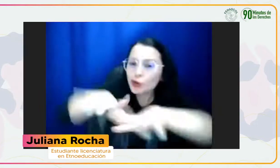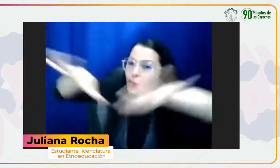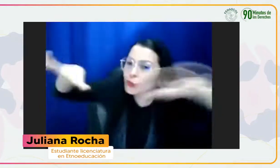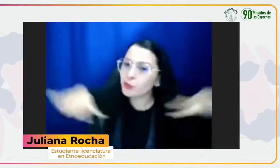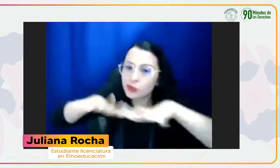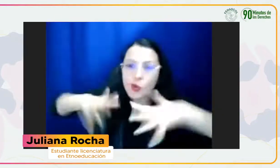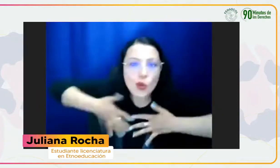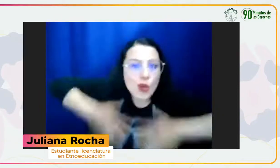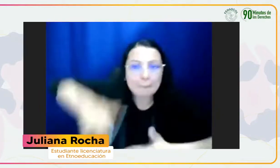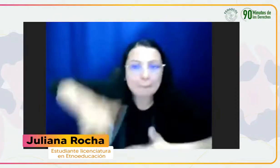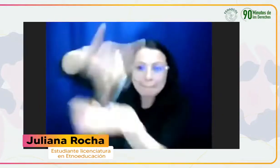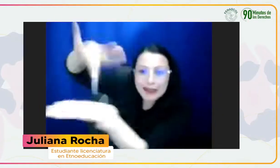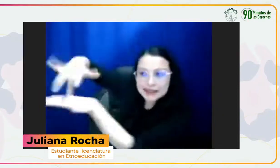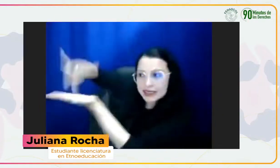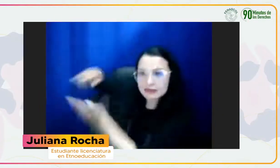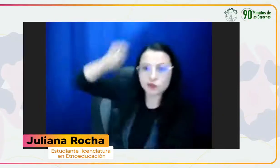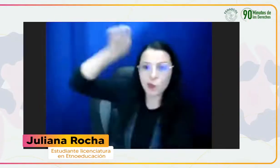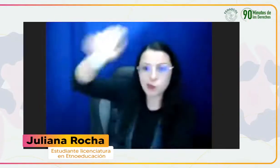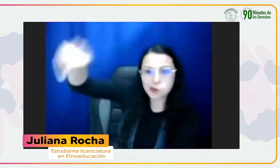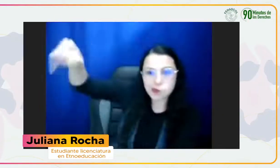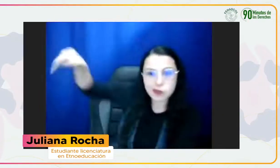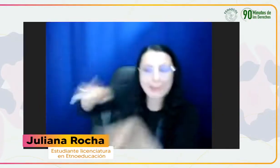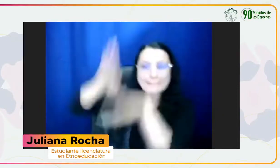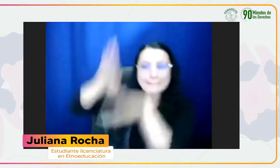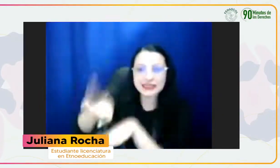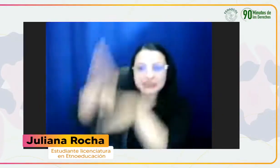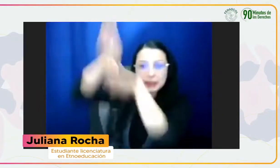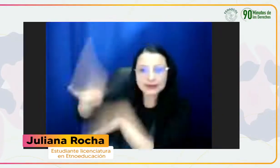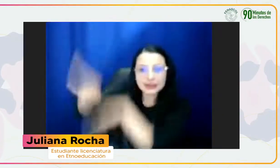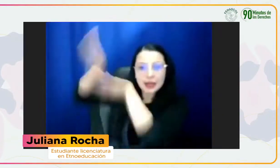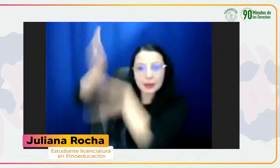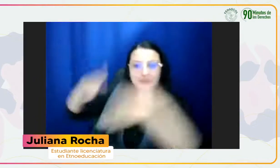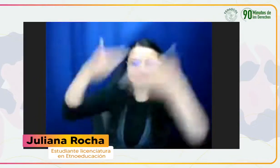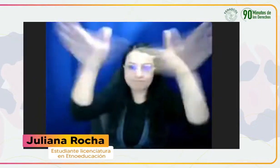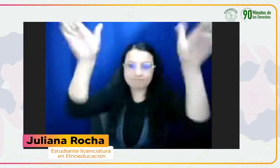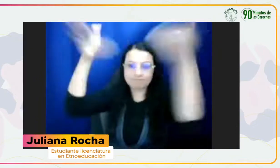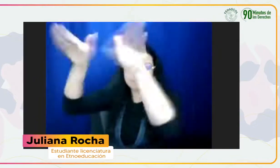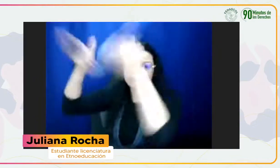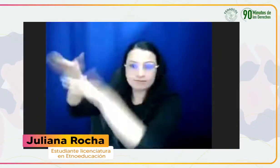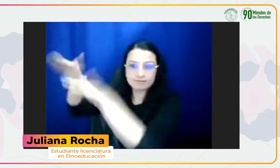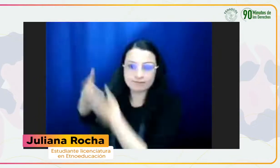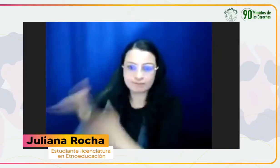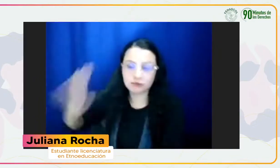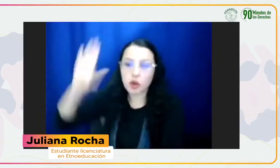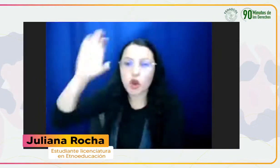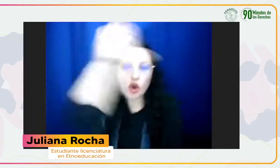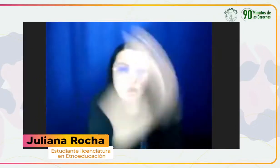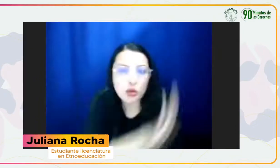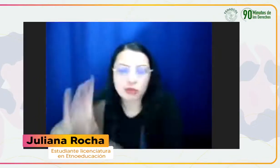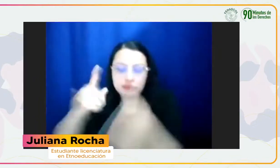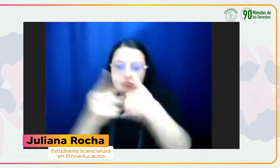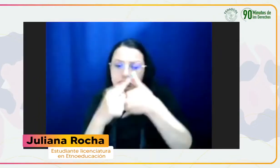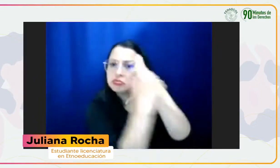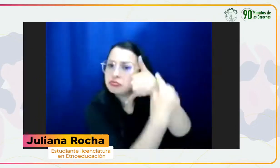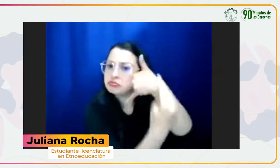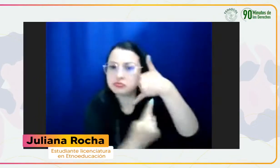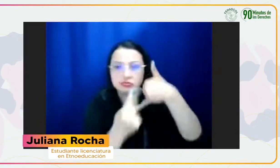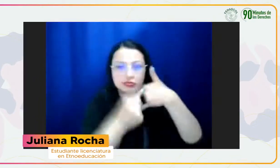con discapacidad, etcétera. Pero no, en realidad es una participación en todos los campos sociales que nos rodean y